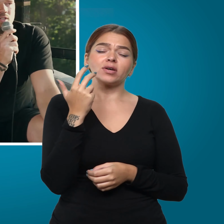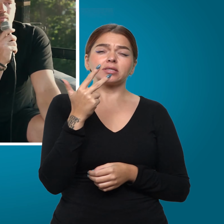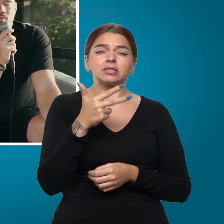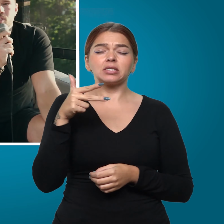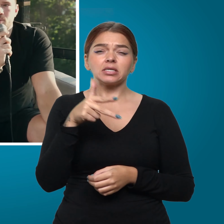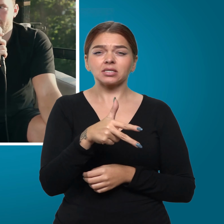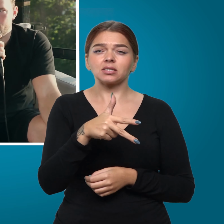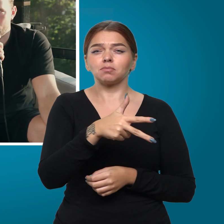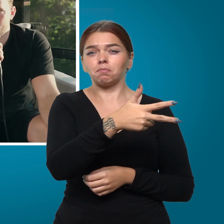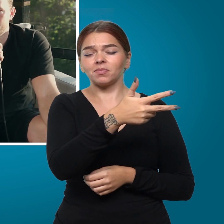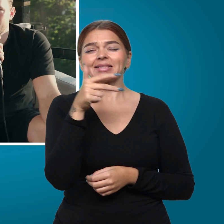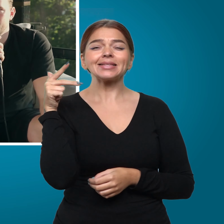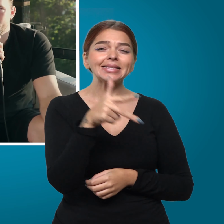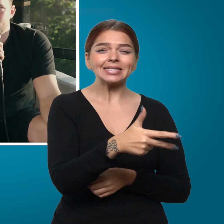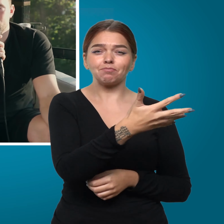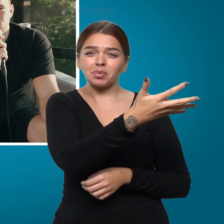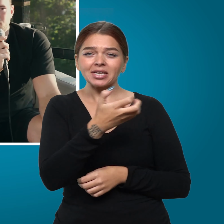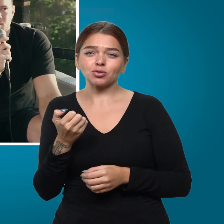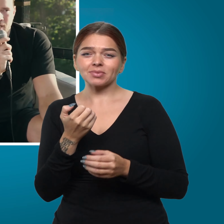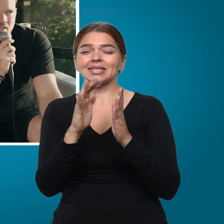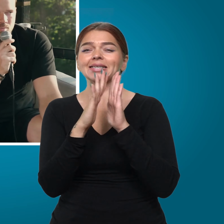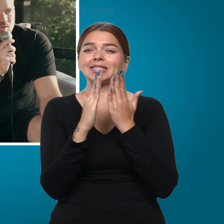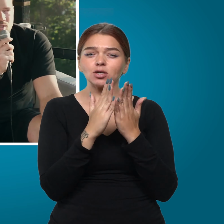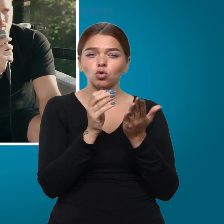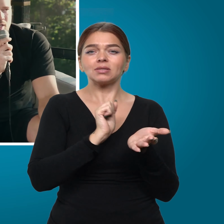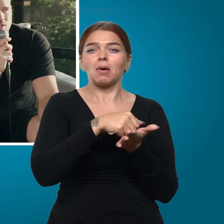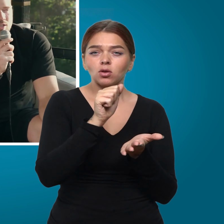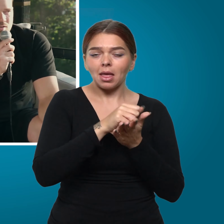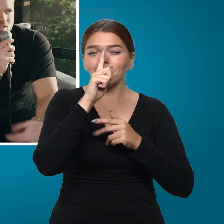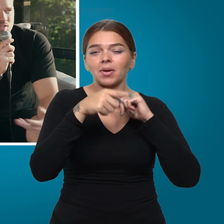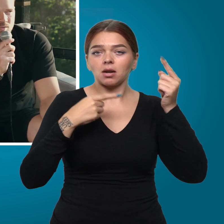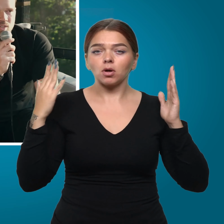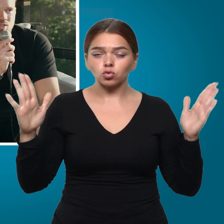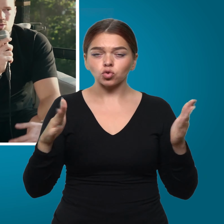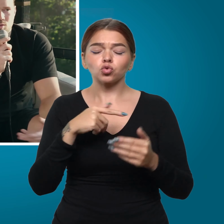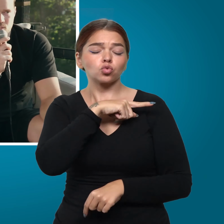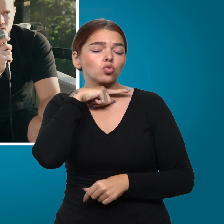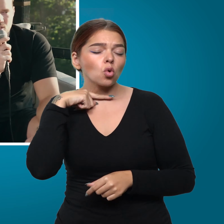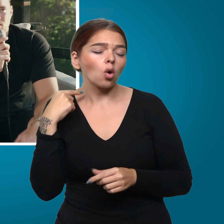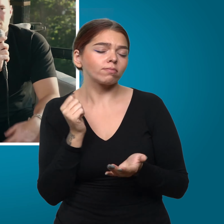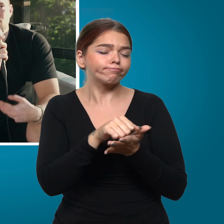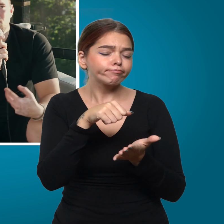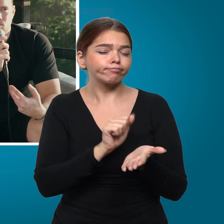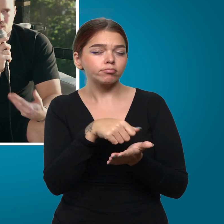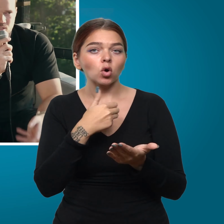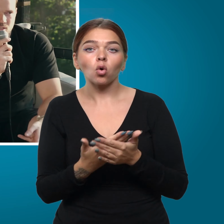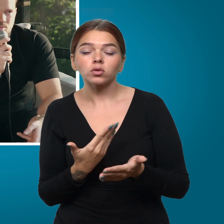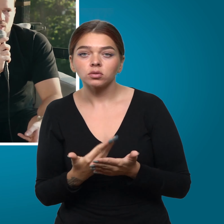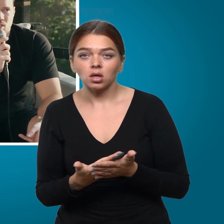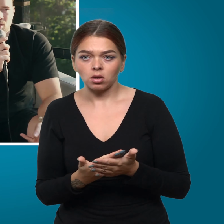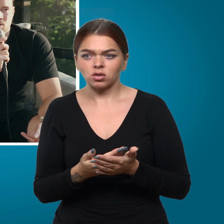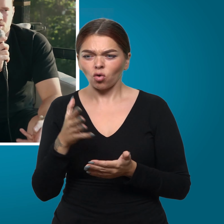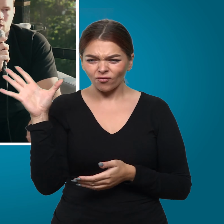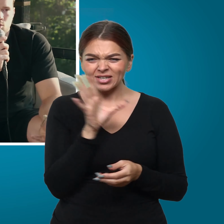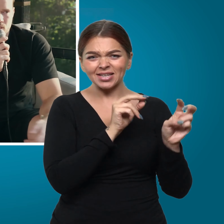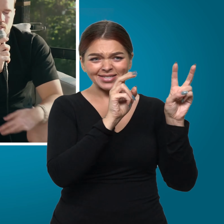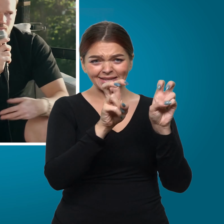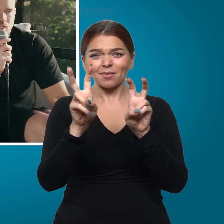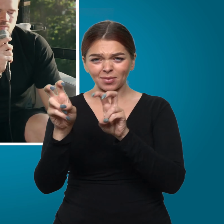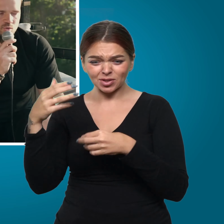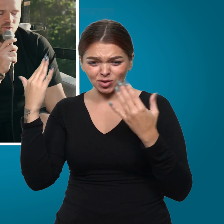tai ne apie viską parašė jau. Bet ne apie viską parašė ir kiekvienas laikmetis kažko vis tiek skiriasi. Mes skaitydami knygą, jeigu